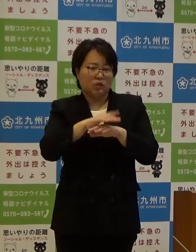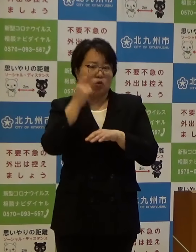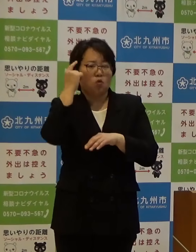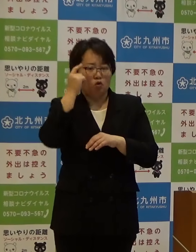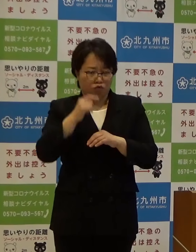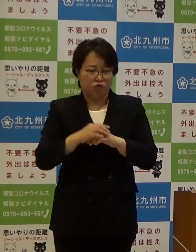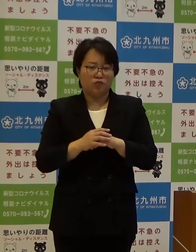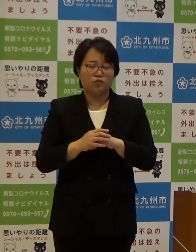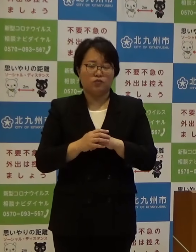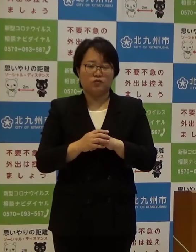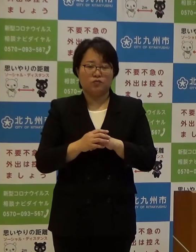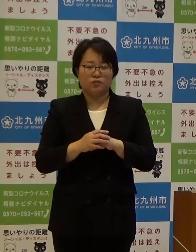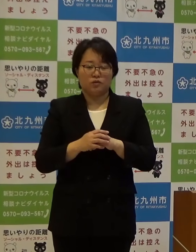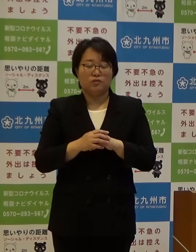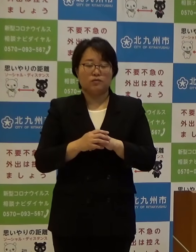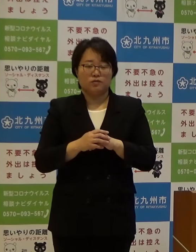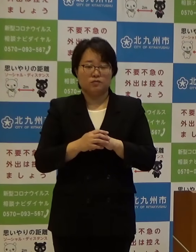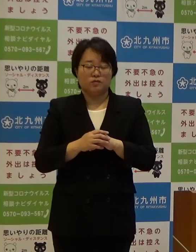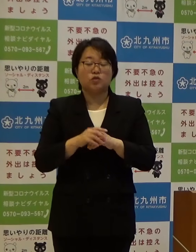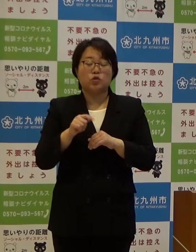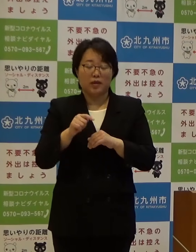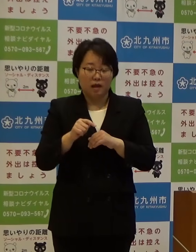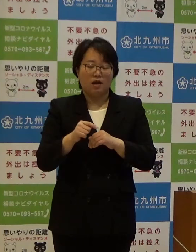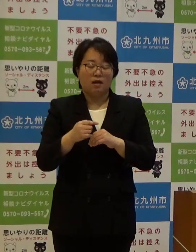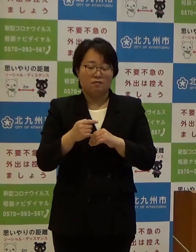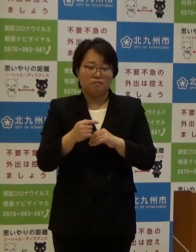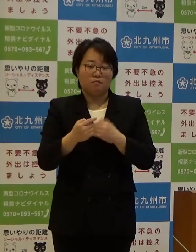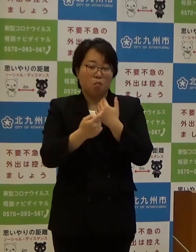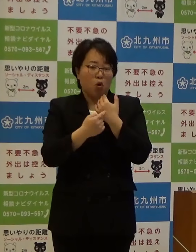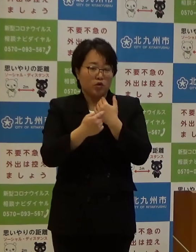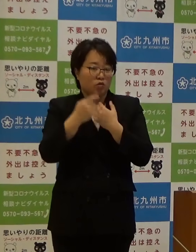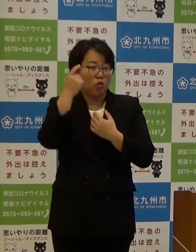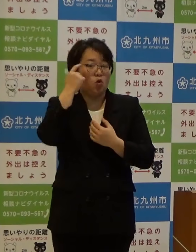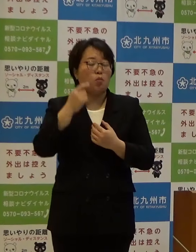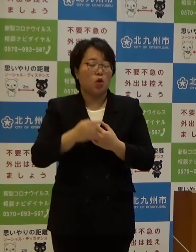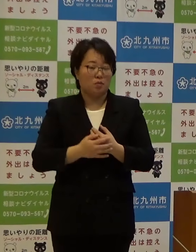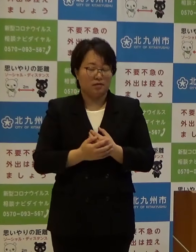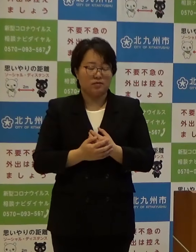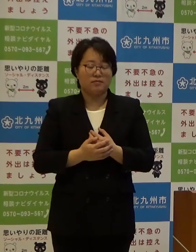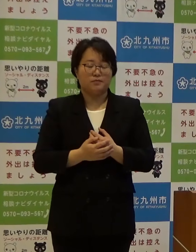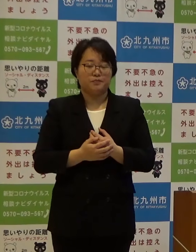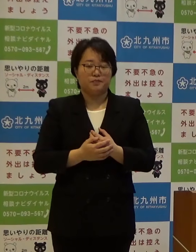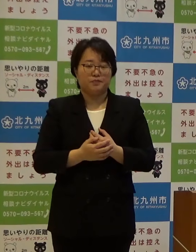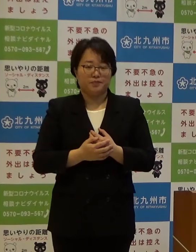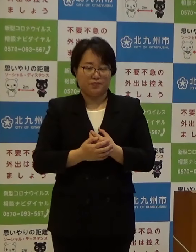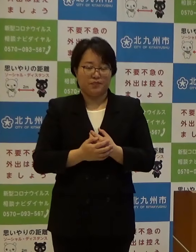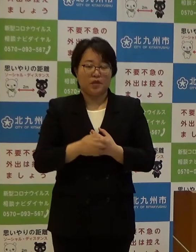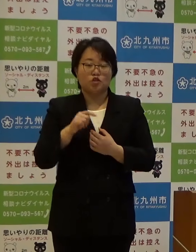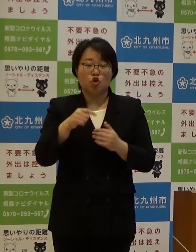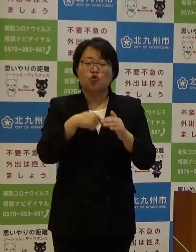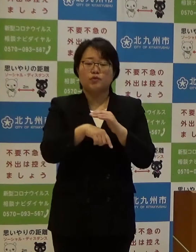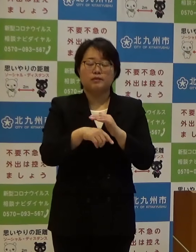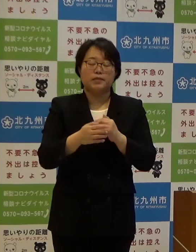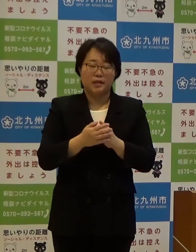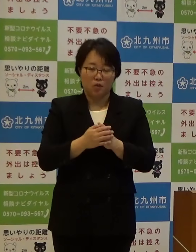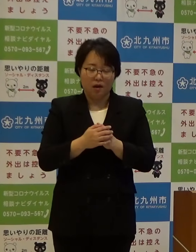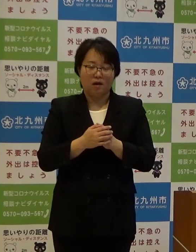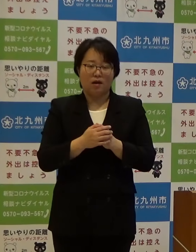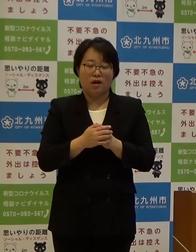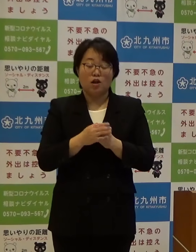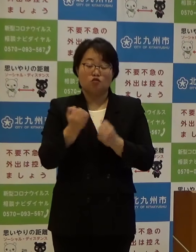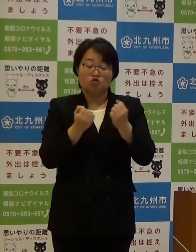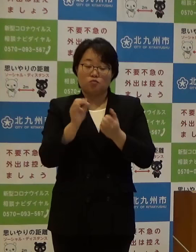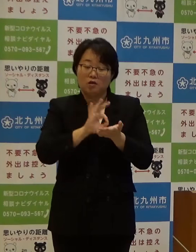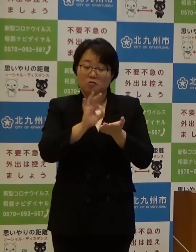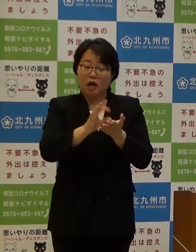状はマイカー出勤者が非常に多い地域であると、その分はですね、人の出を見るときに、